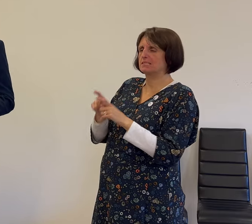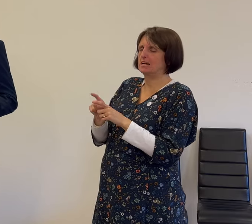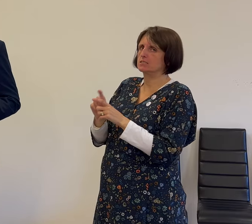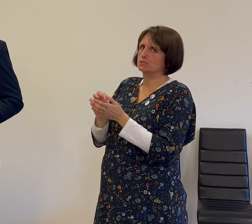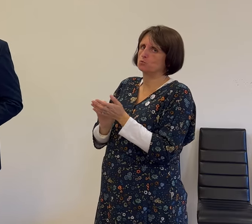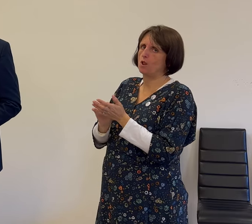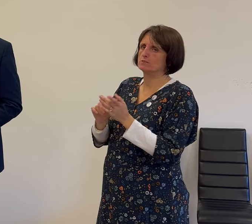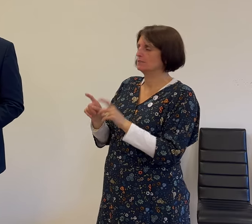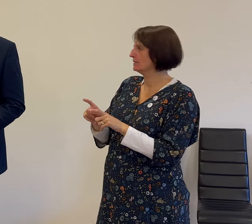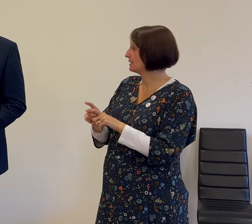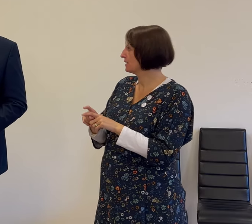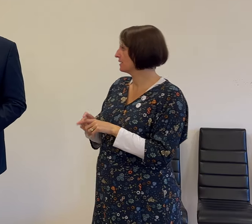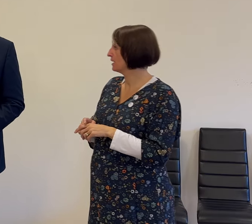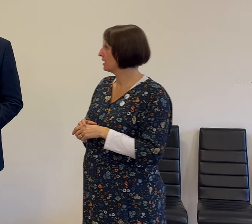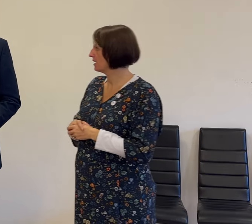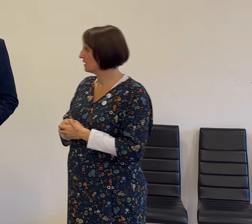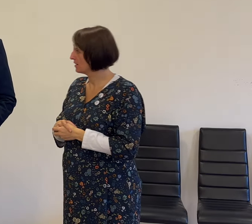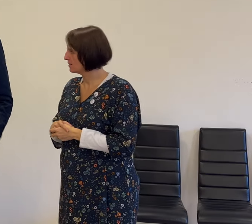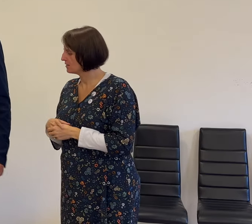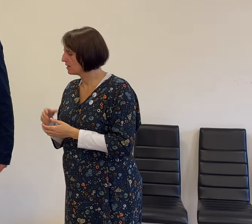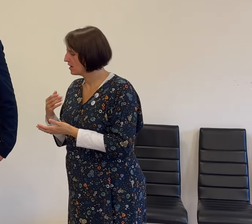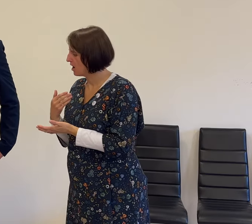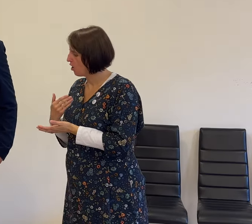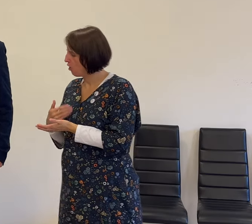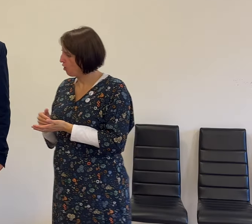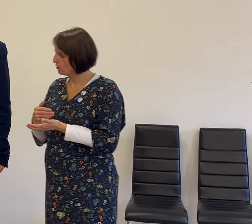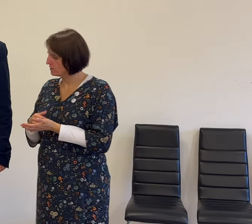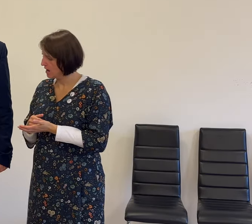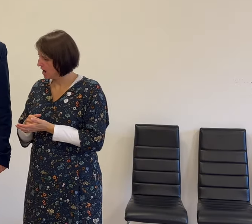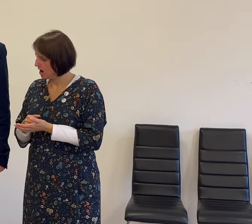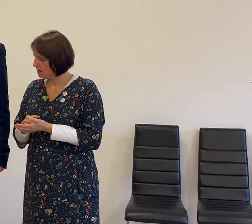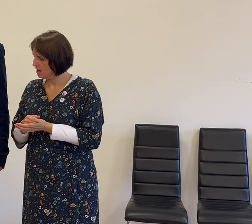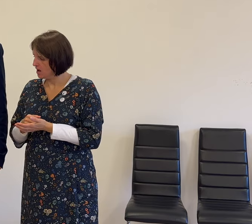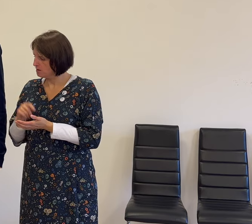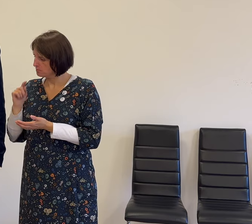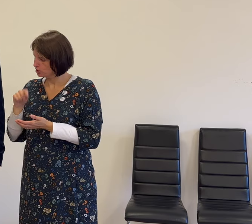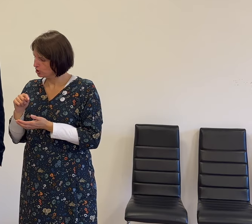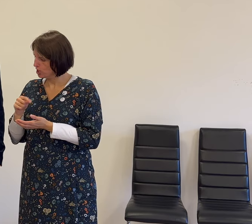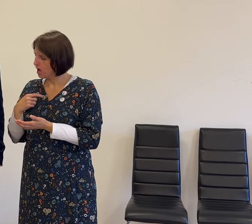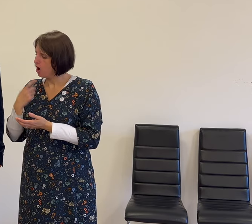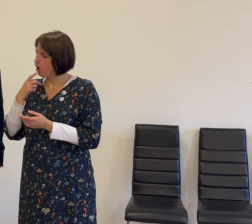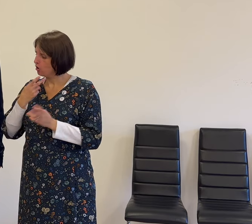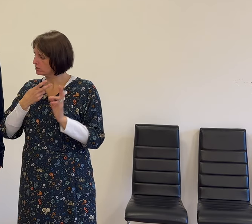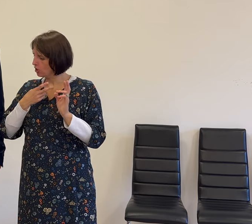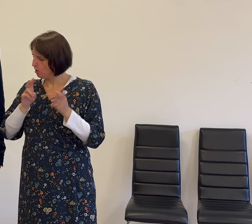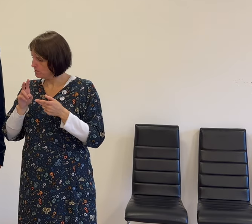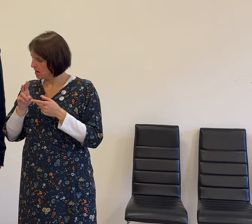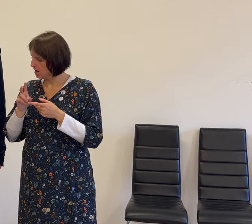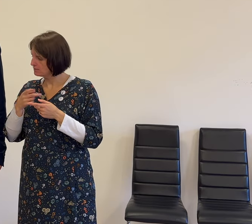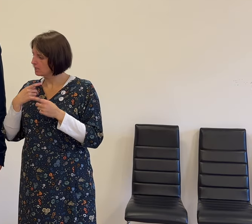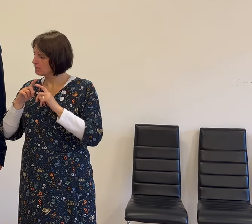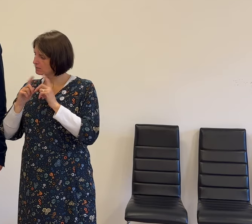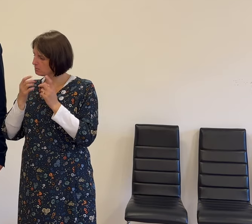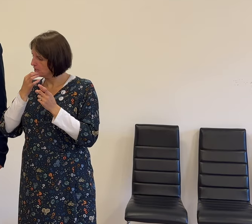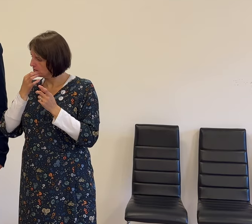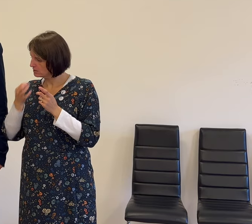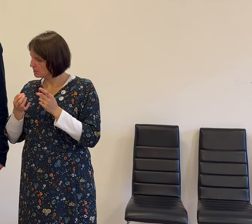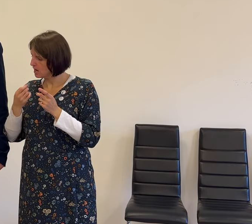A David se táže, co pak jsem udělal, nejde o královo slovo, obrátil se na jiného a tázal se stejně. A lid mu odpověděl stejně jako